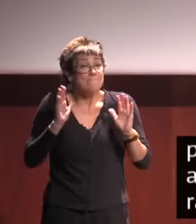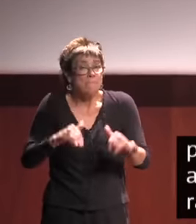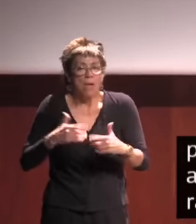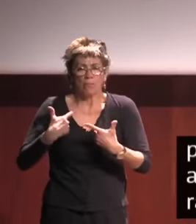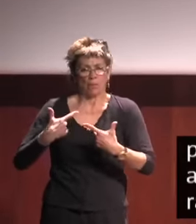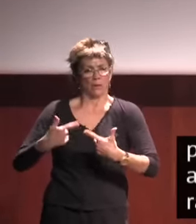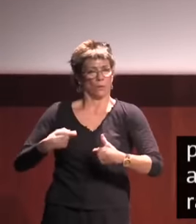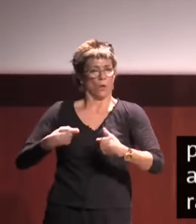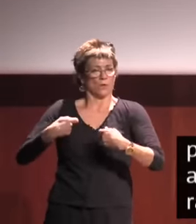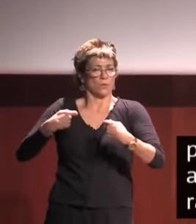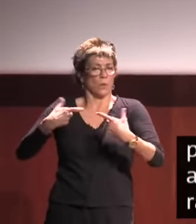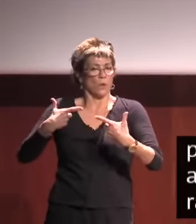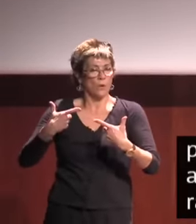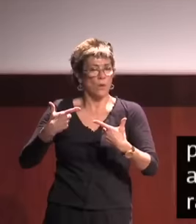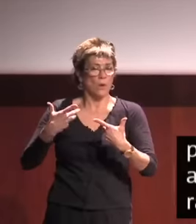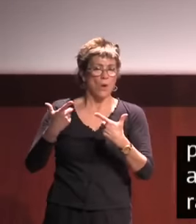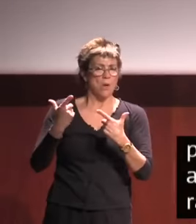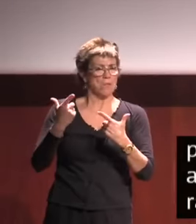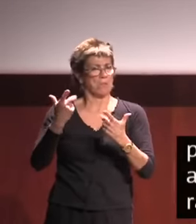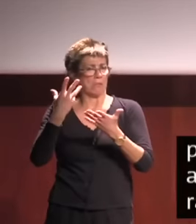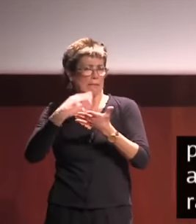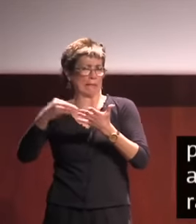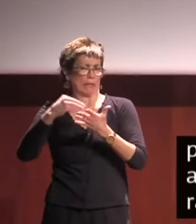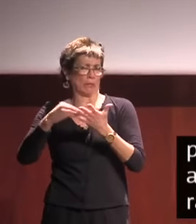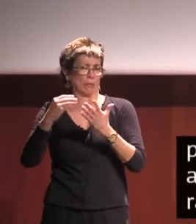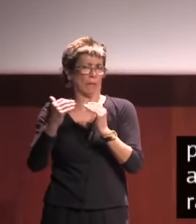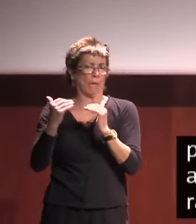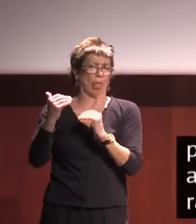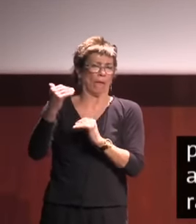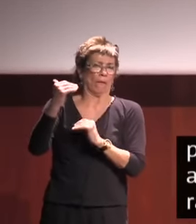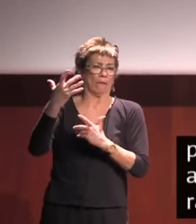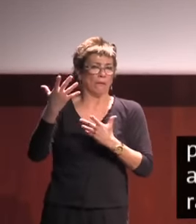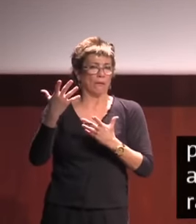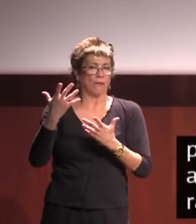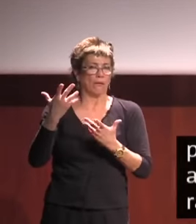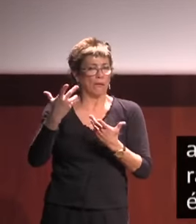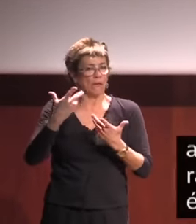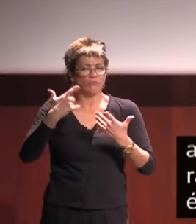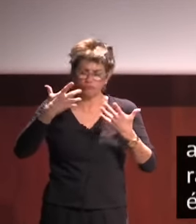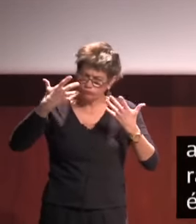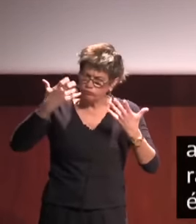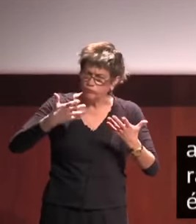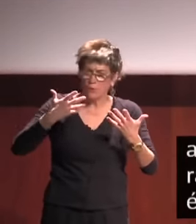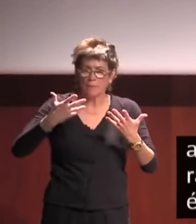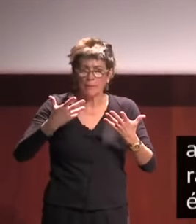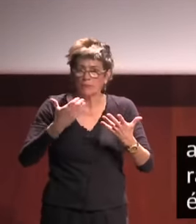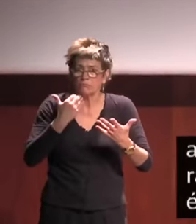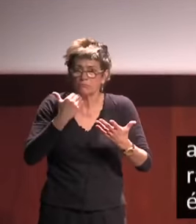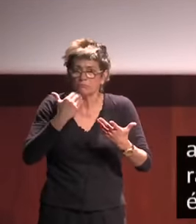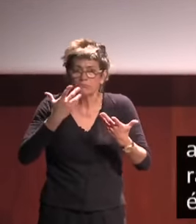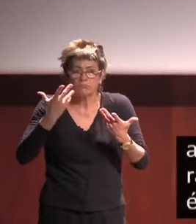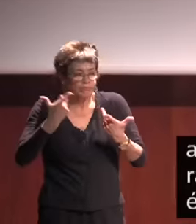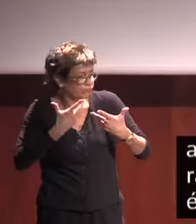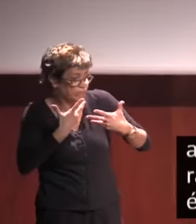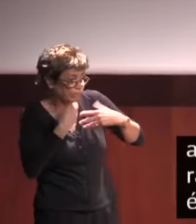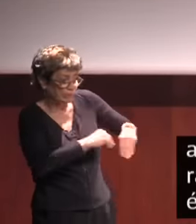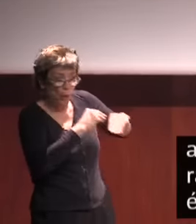éducation qui surestime l'écriture, exige d'y avoir recours, mais est incapable de l'enseigner aux